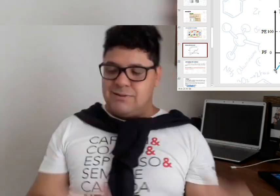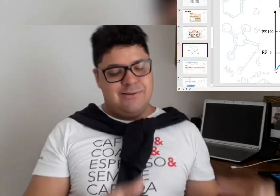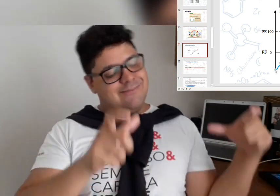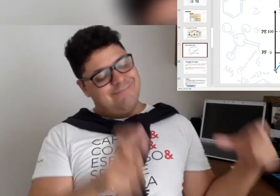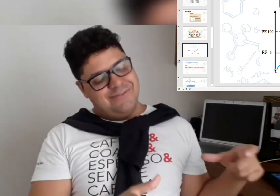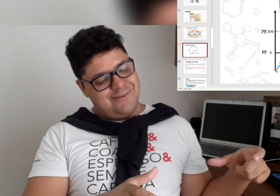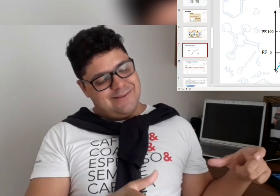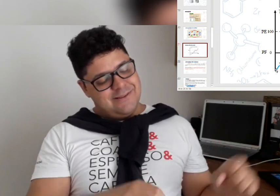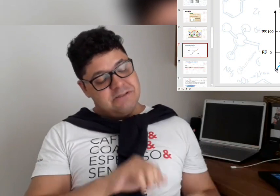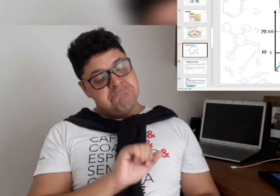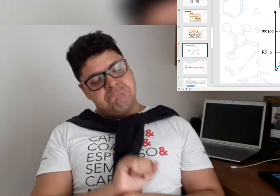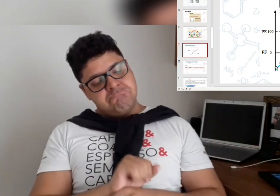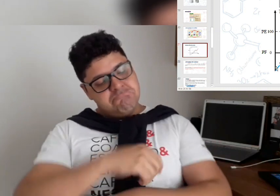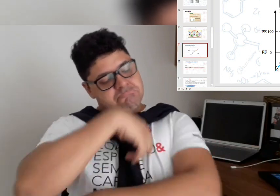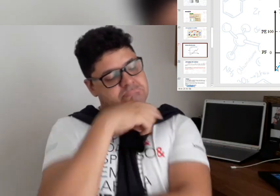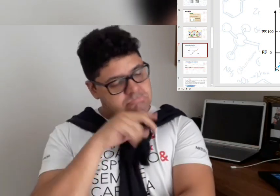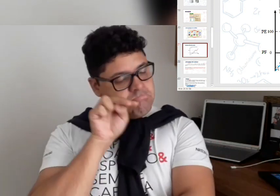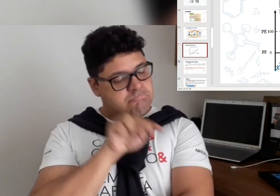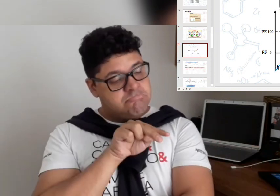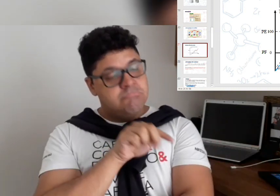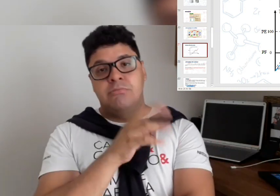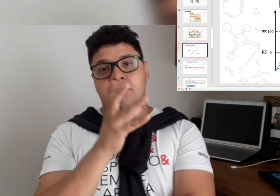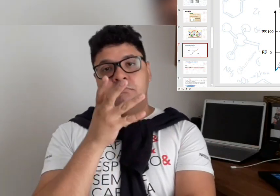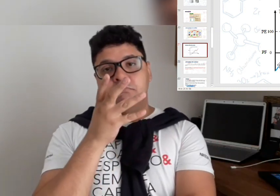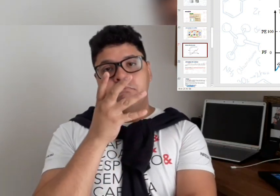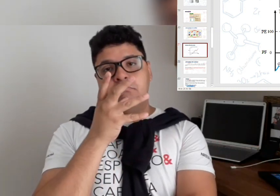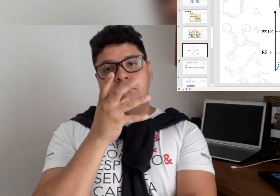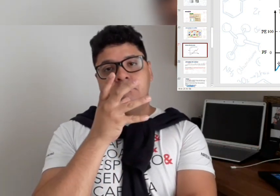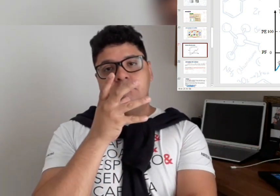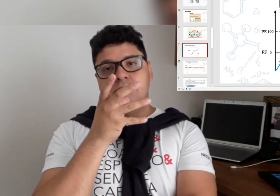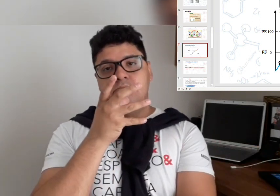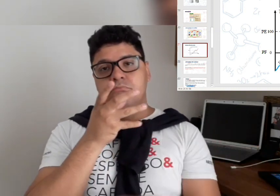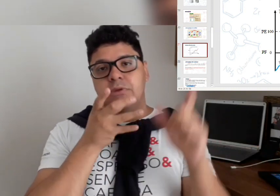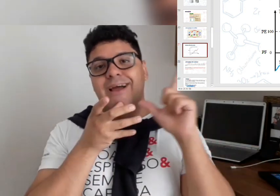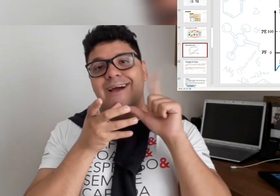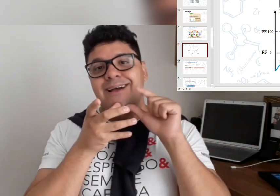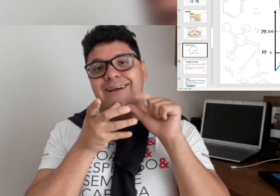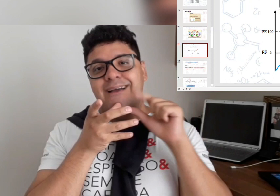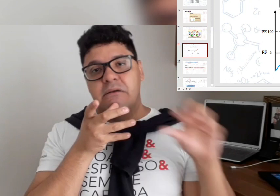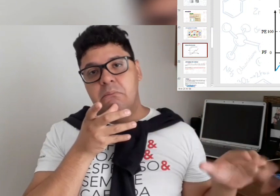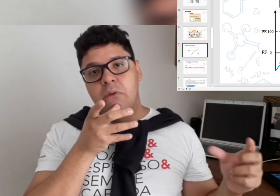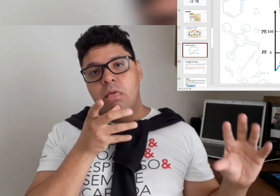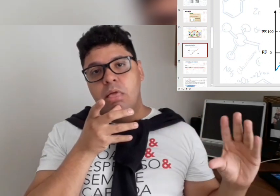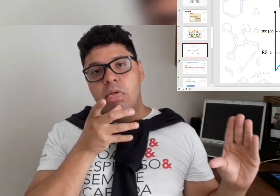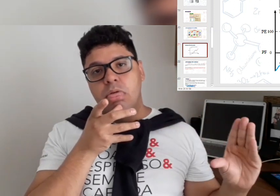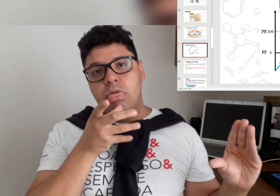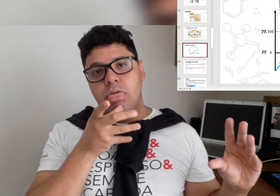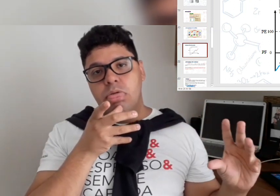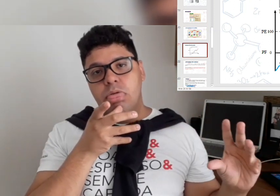lá do congelador, ele já começa o processozinho dele, né? De sair do estado líquido para o estado,